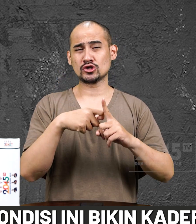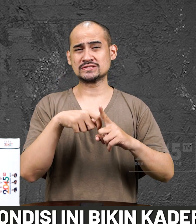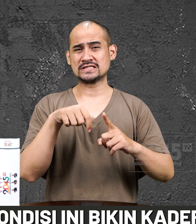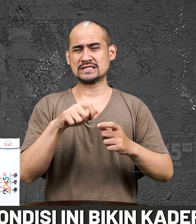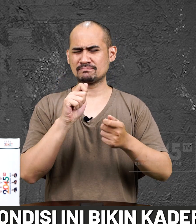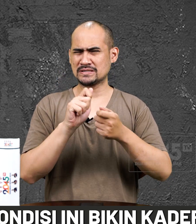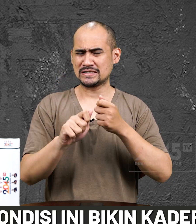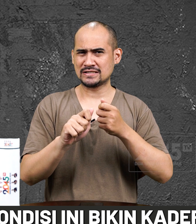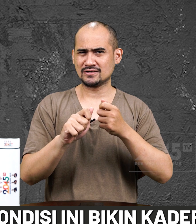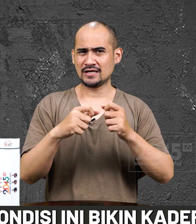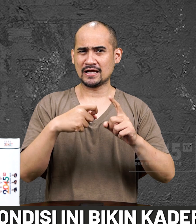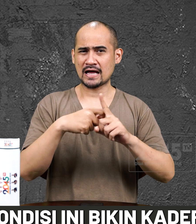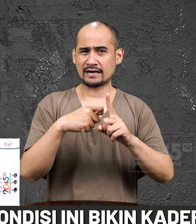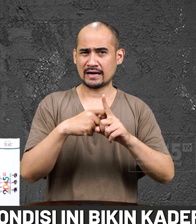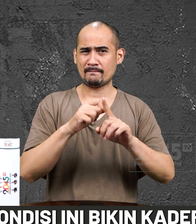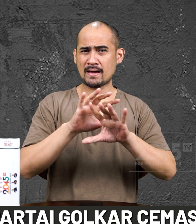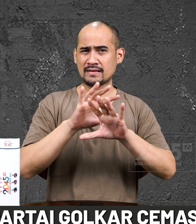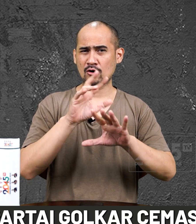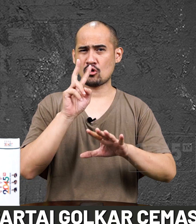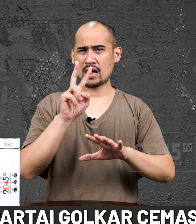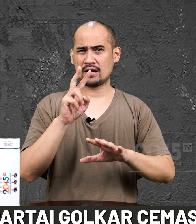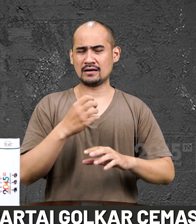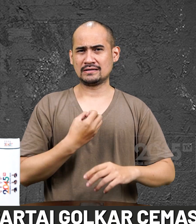Kondisi ini bikin kader Partai Golkar cemas.